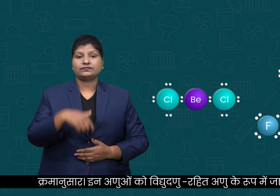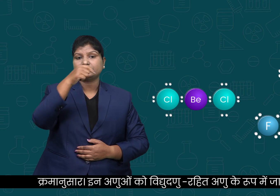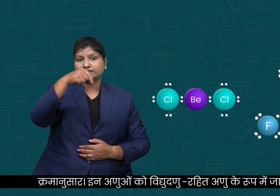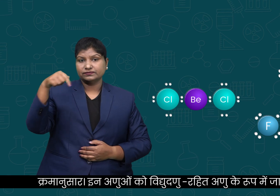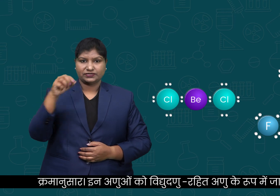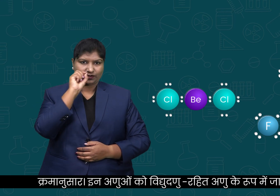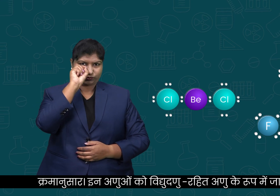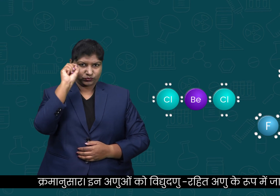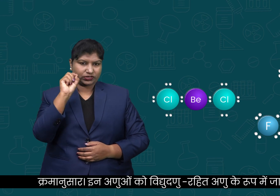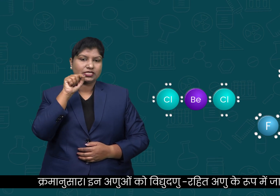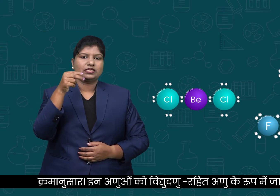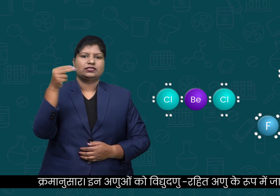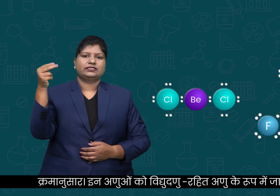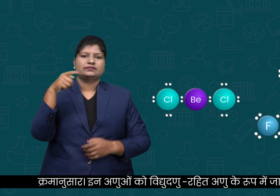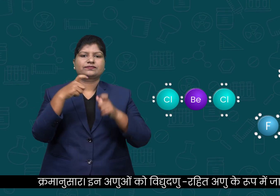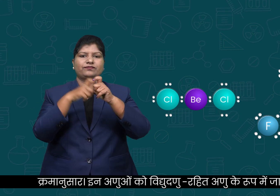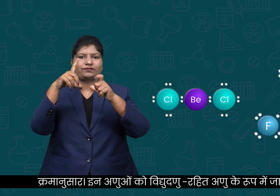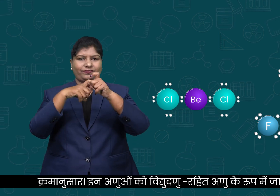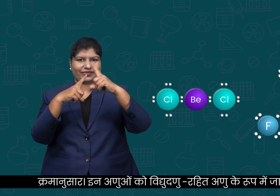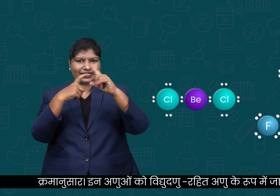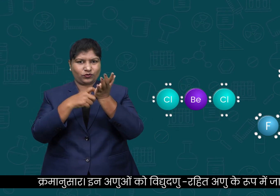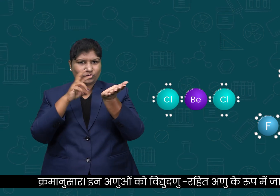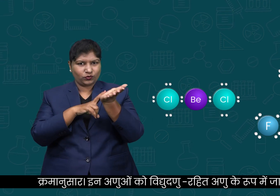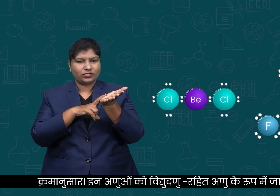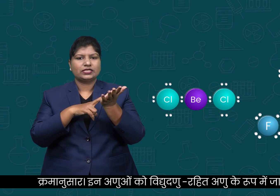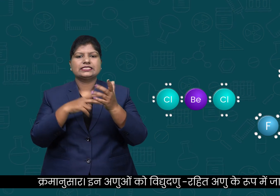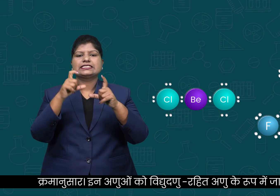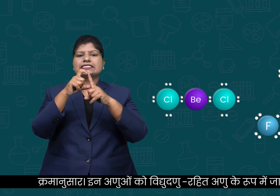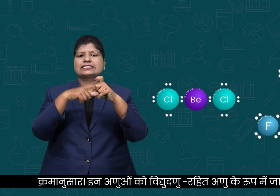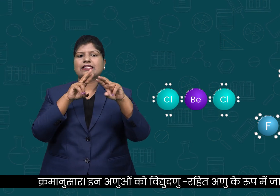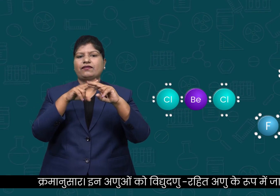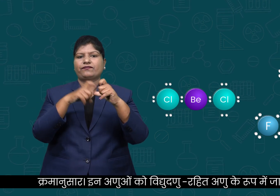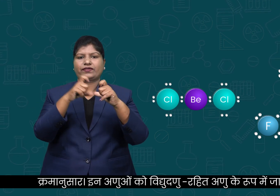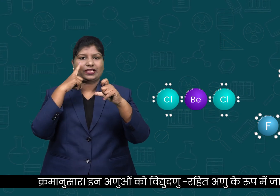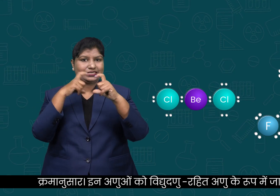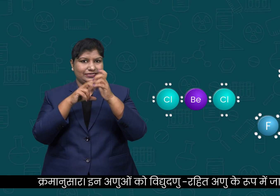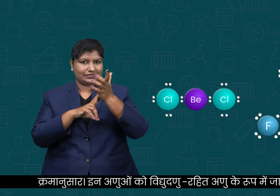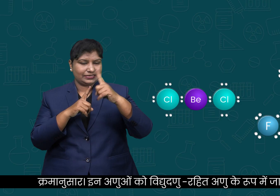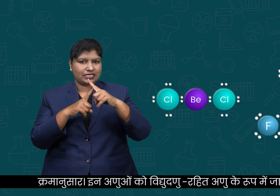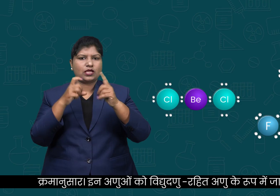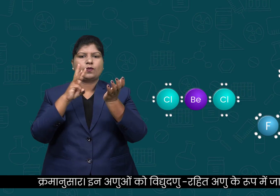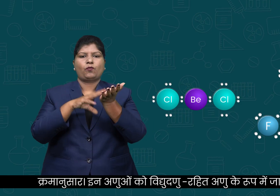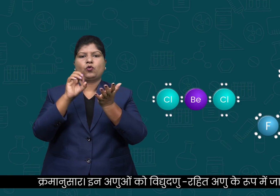क्रमानुसार इन अणुओं को विदुधनु रहित अणु के रूप में जाना जाता है।